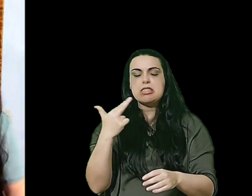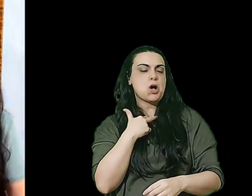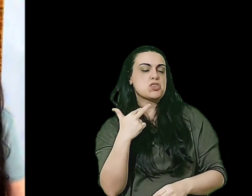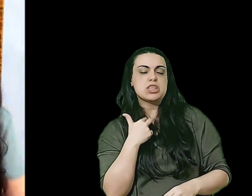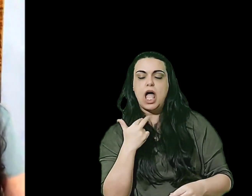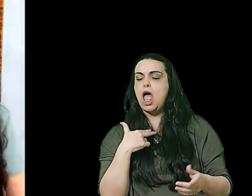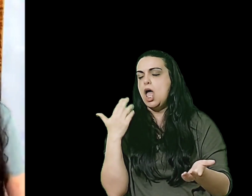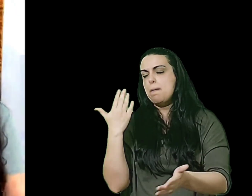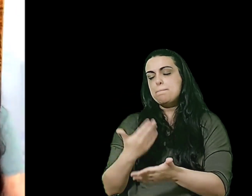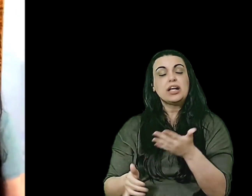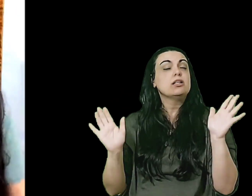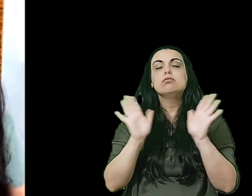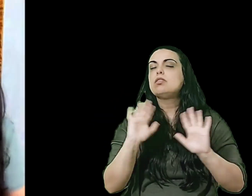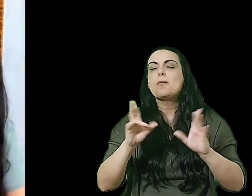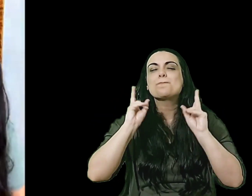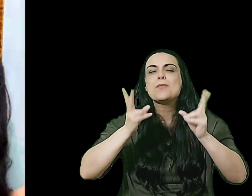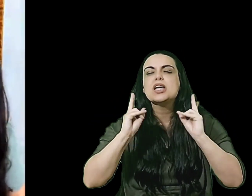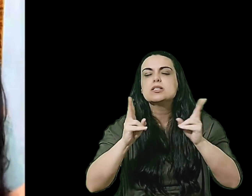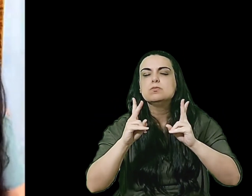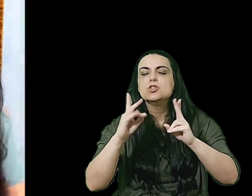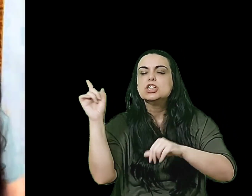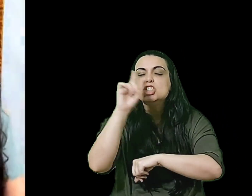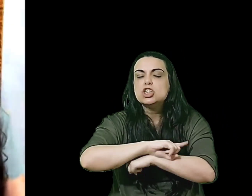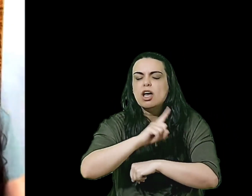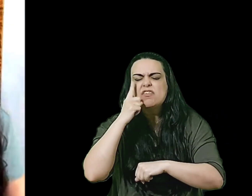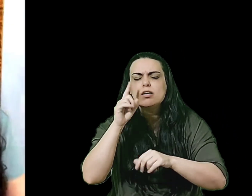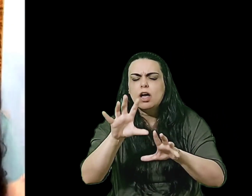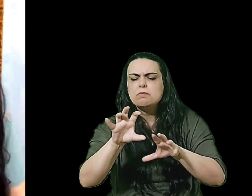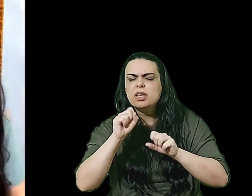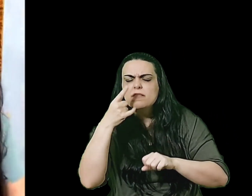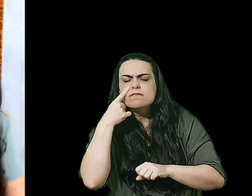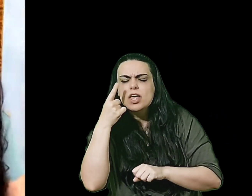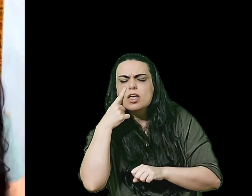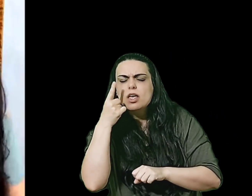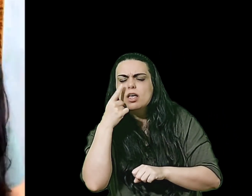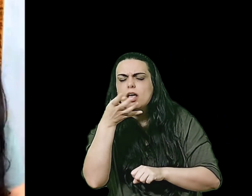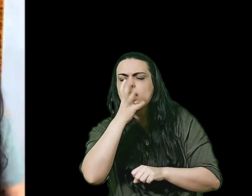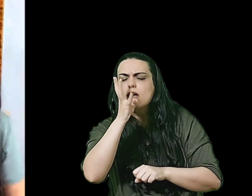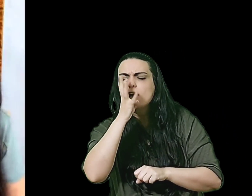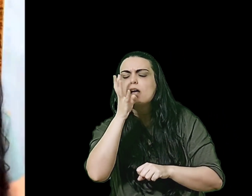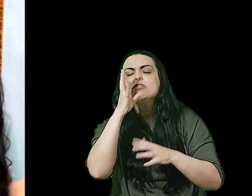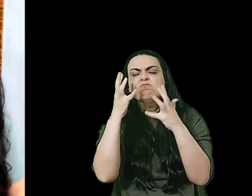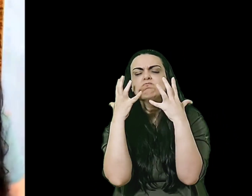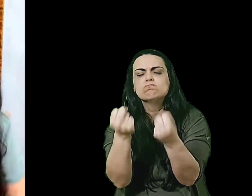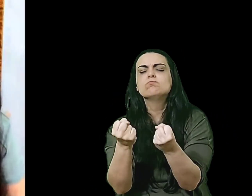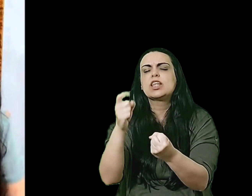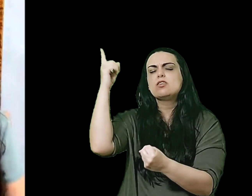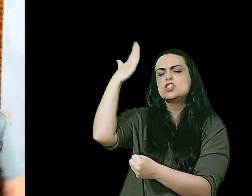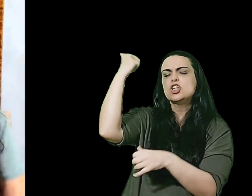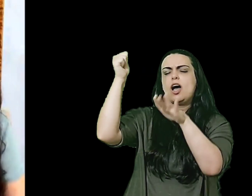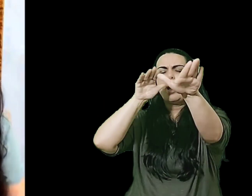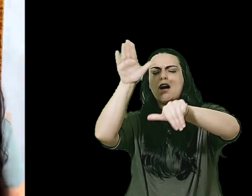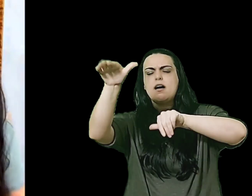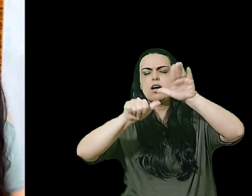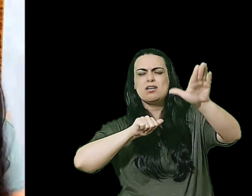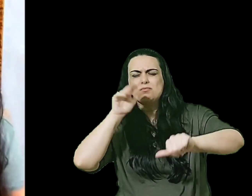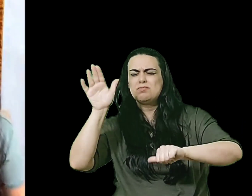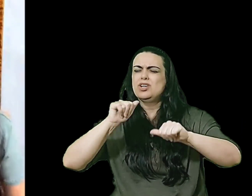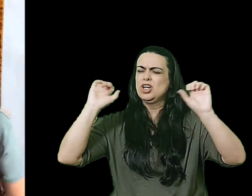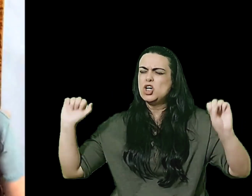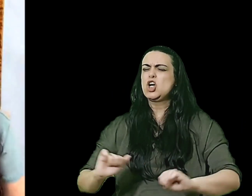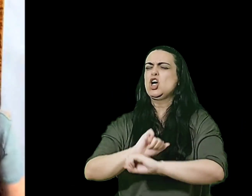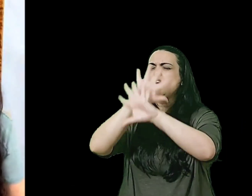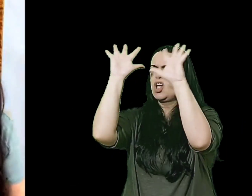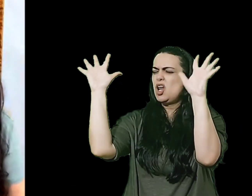isso como desculpa, vão buscar dentro desse dia, Senhor, ouvirem, verem e atenderem o teu chamado. Eu te agradeço por